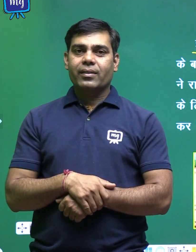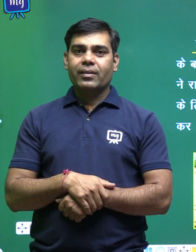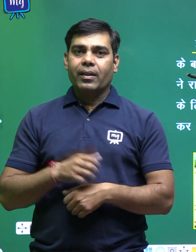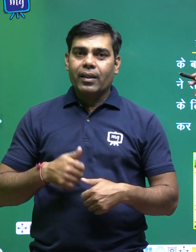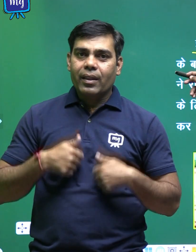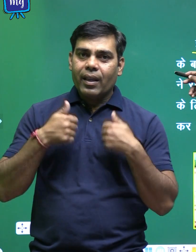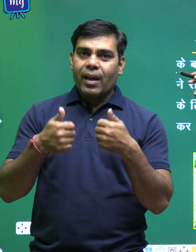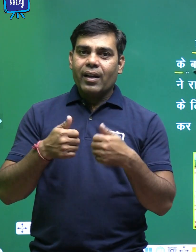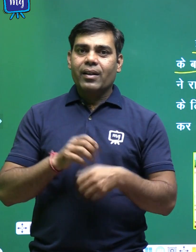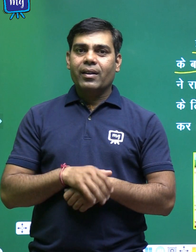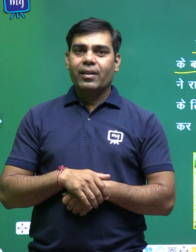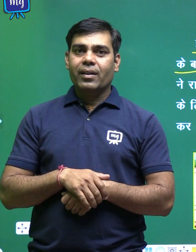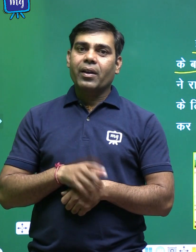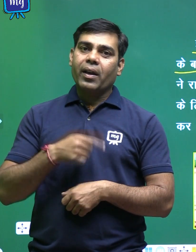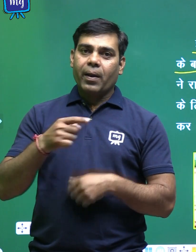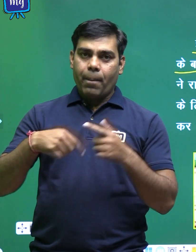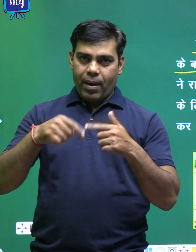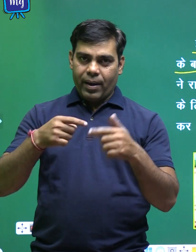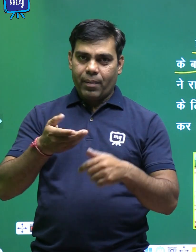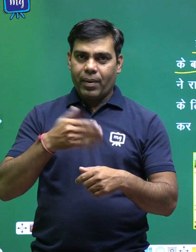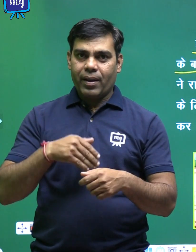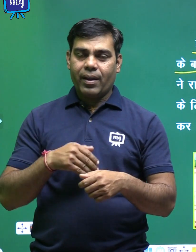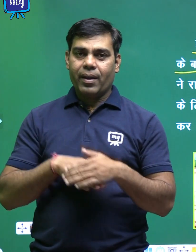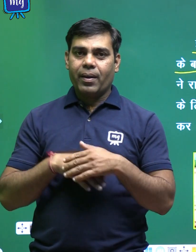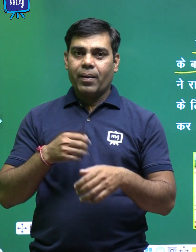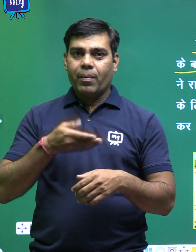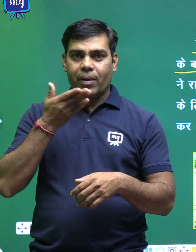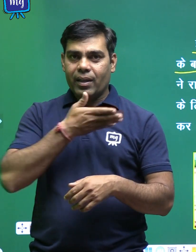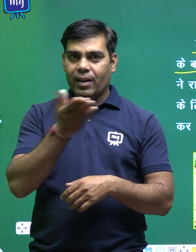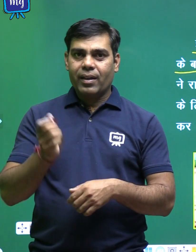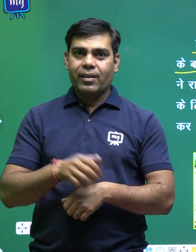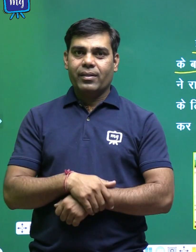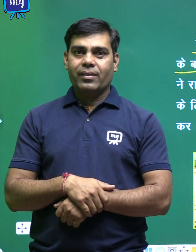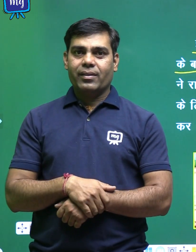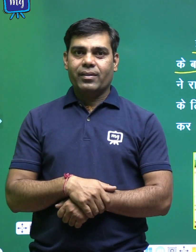त्याग के बारे में बताया गया है।